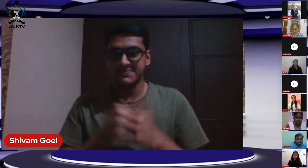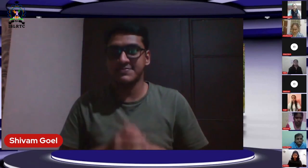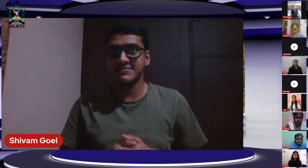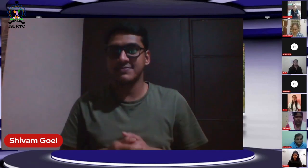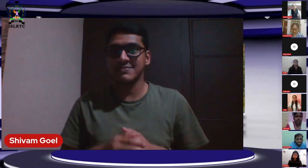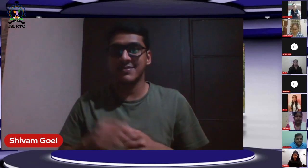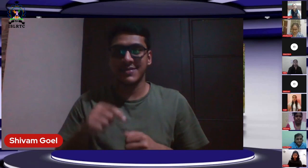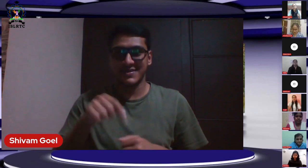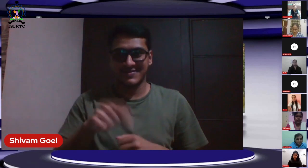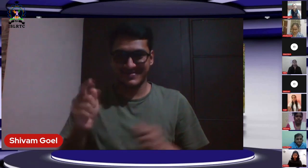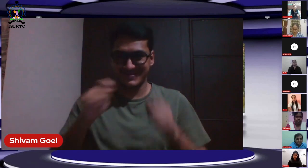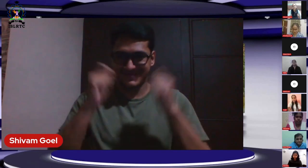कीजिएगा। नमस्ते टू एवरीवन।